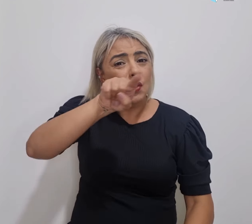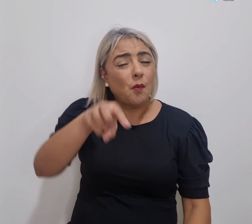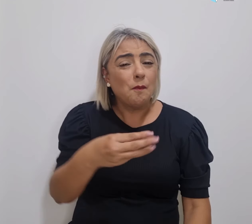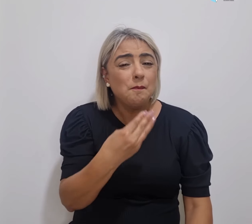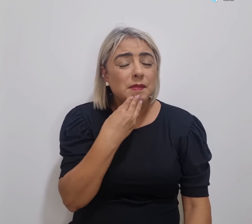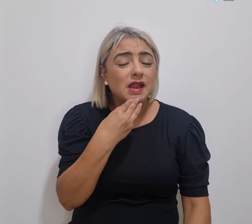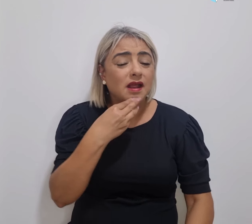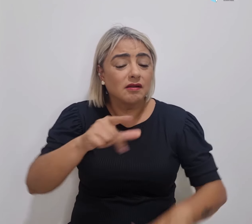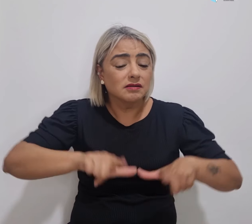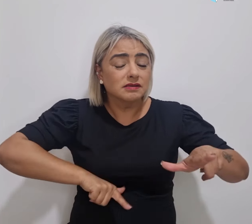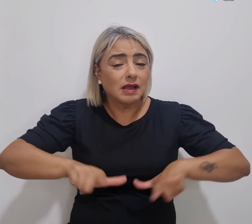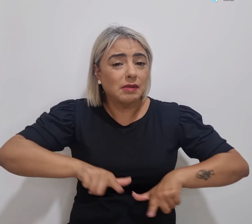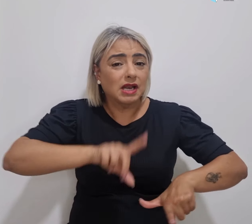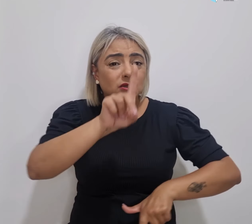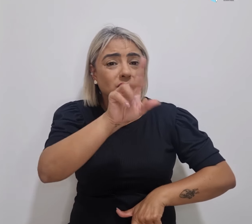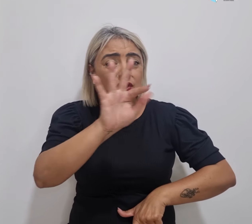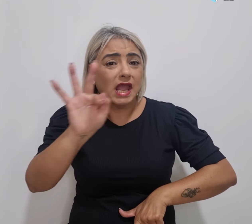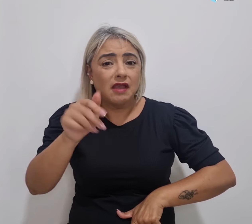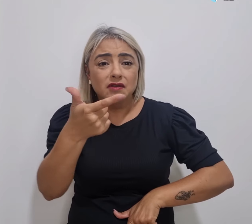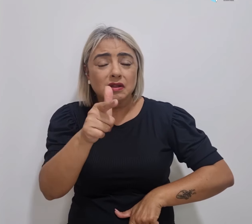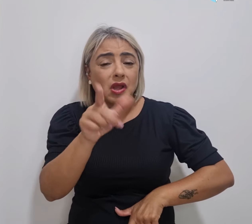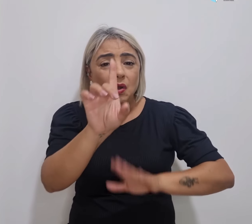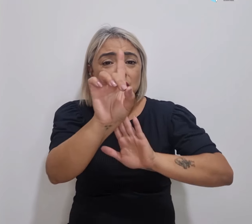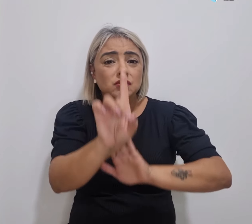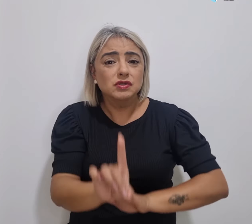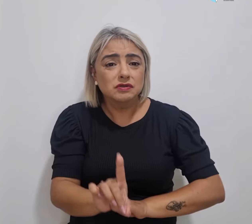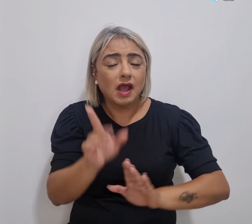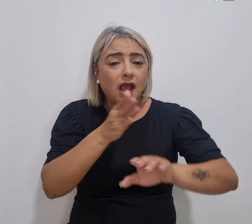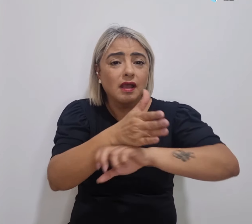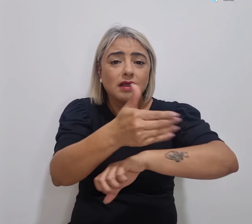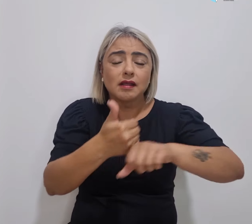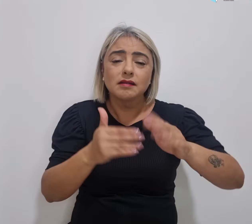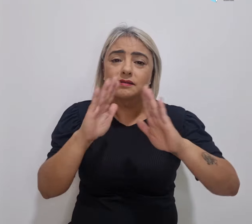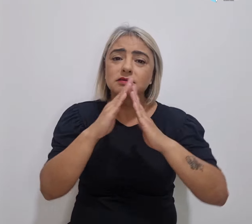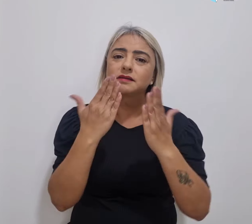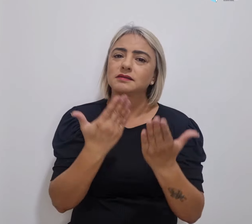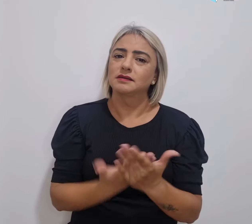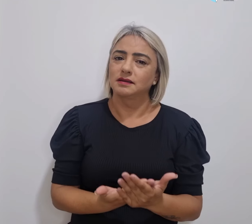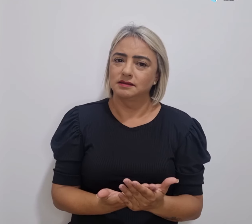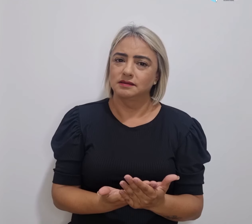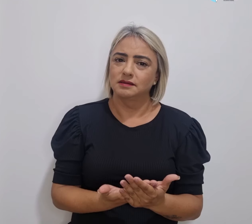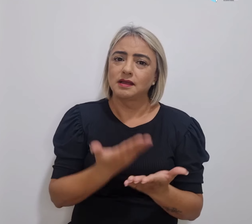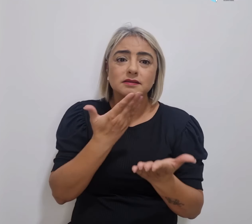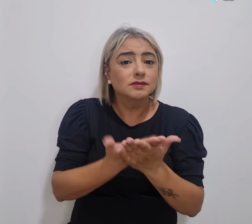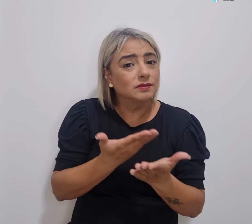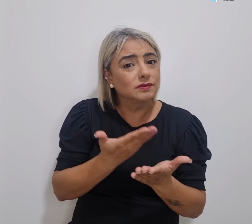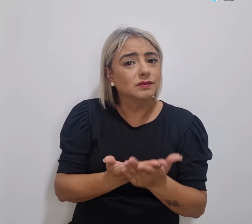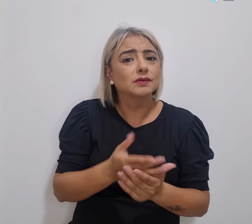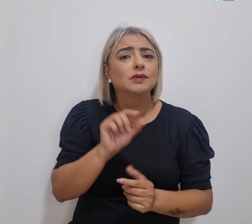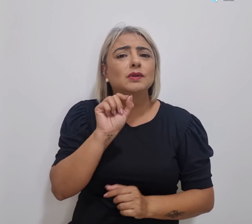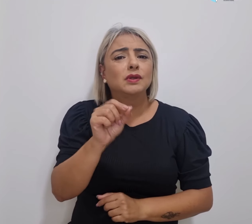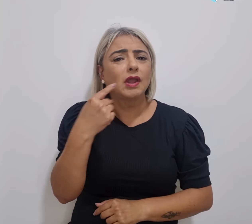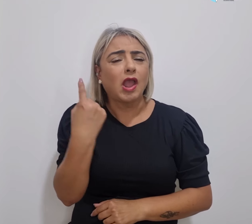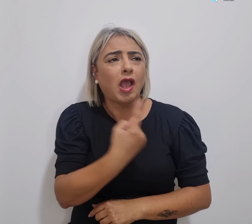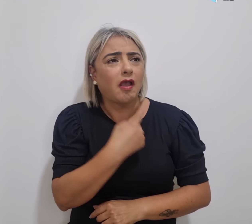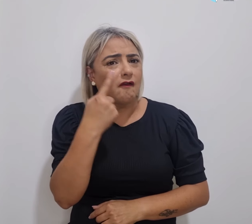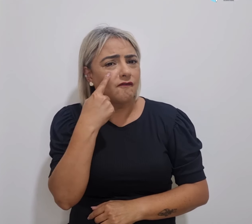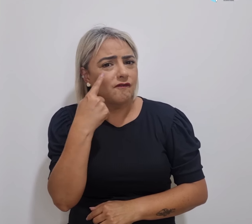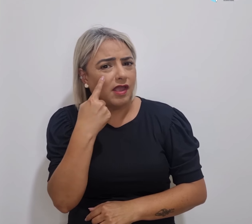brasileenses sem direito ao acesso à escola. O que se vê cotidianamente